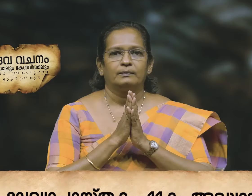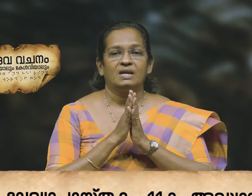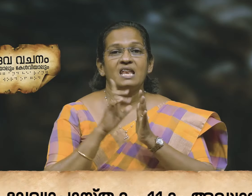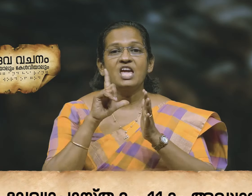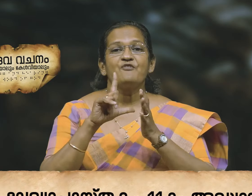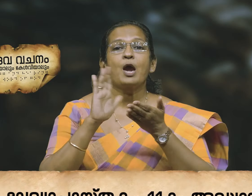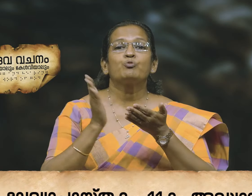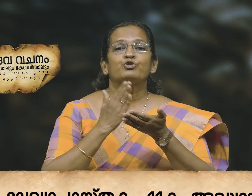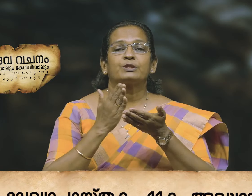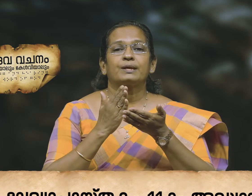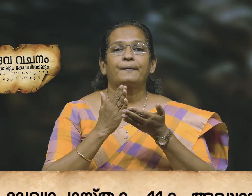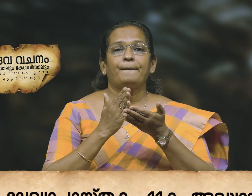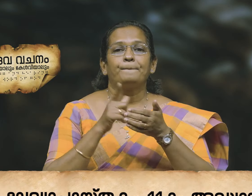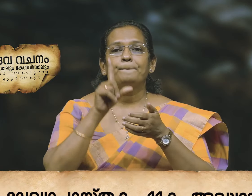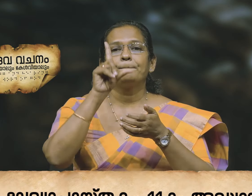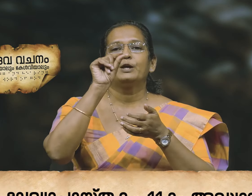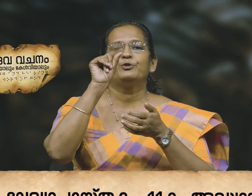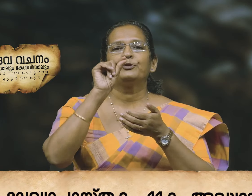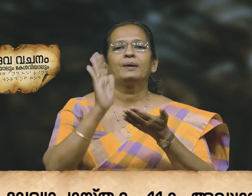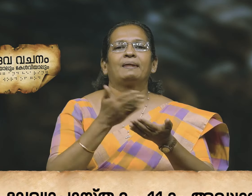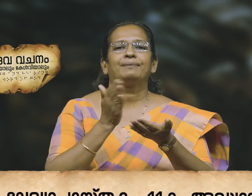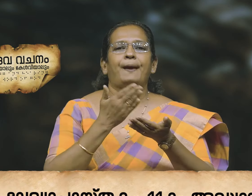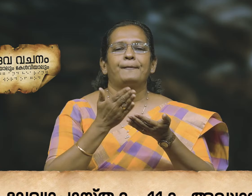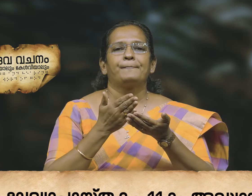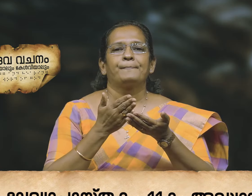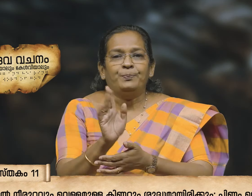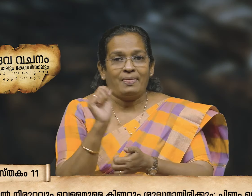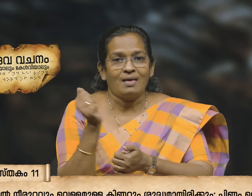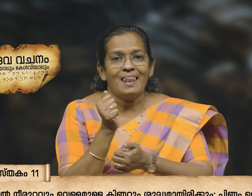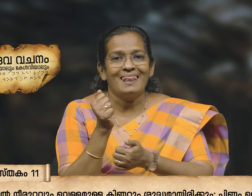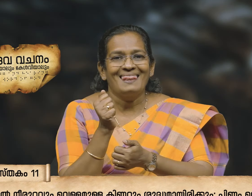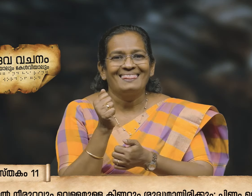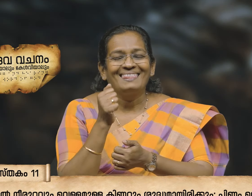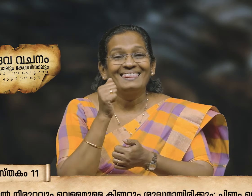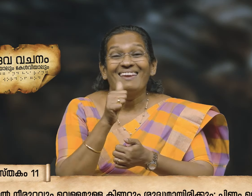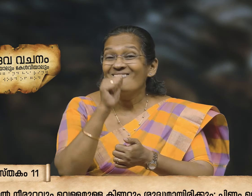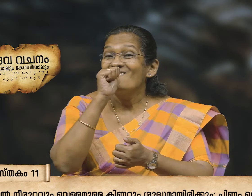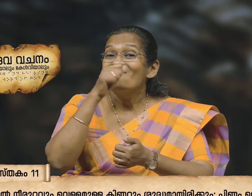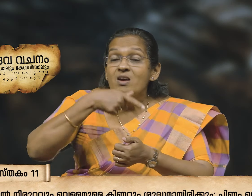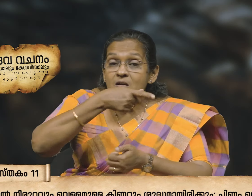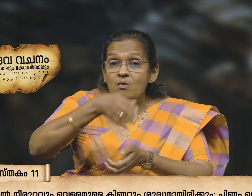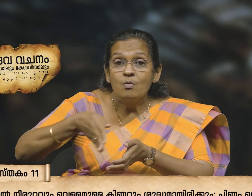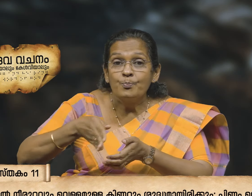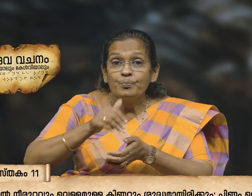ലേവ്യ പുസ്തകം 11 അധ്യായം. എന്നാൽ നീരുറവും വെള്ളവുമുള്ള